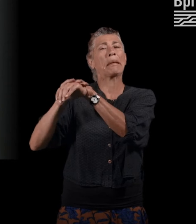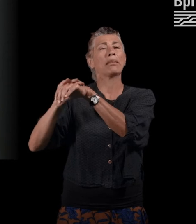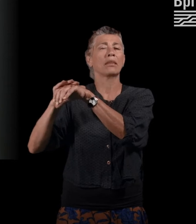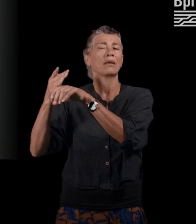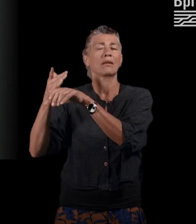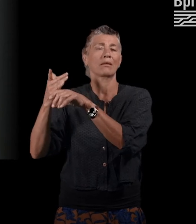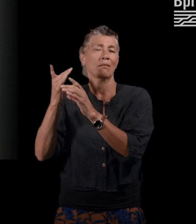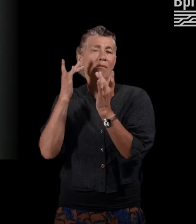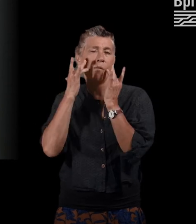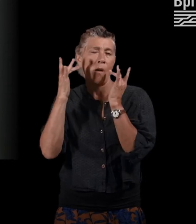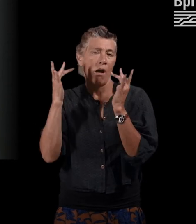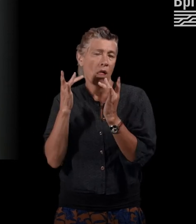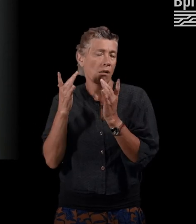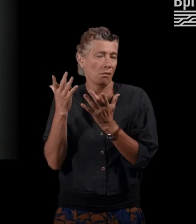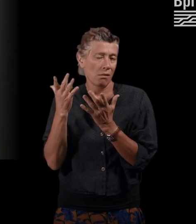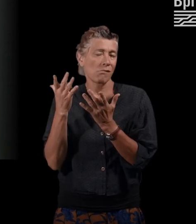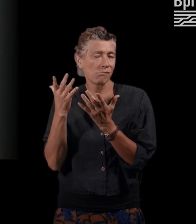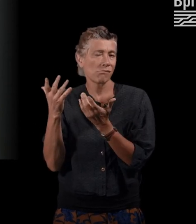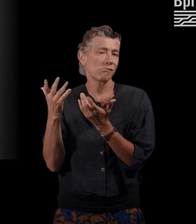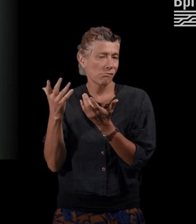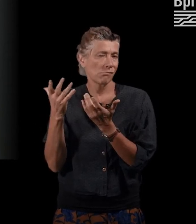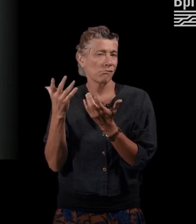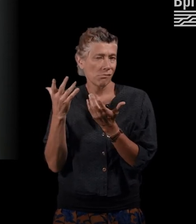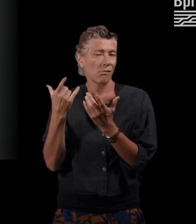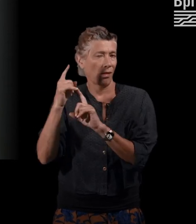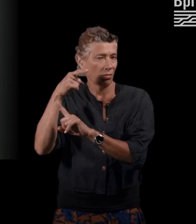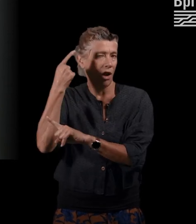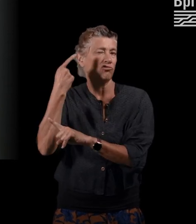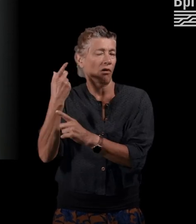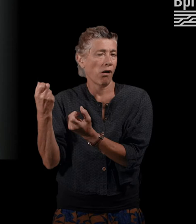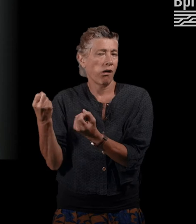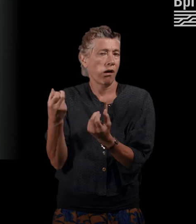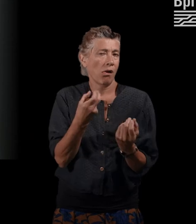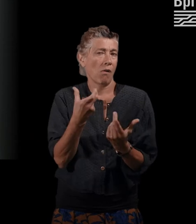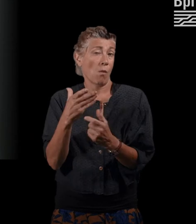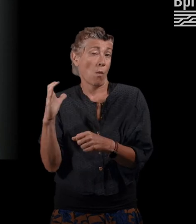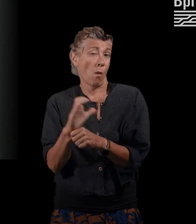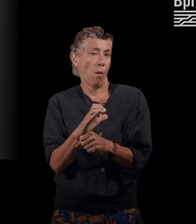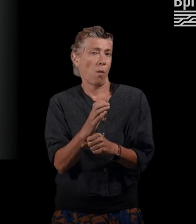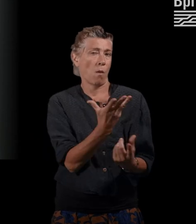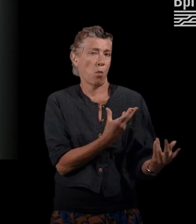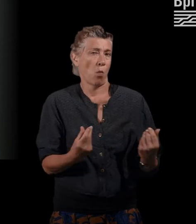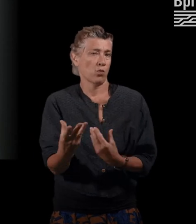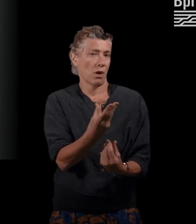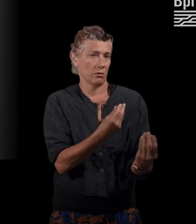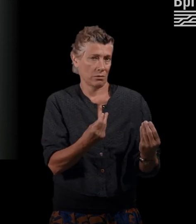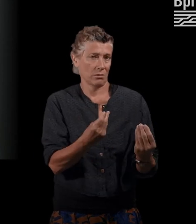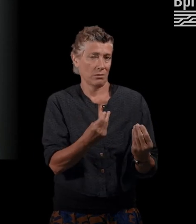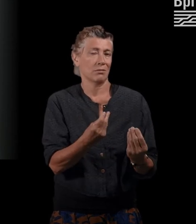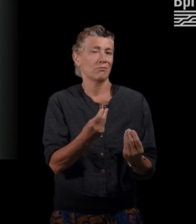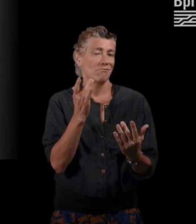de ressources et elle les utilise de manière extrêmement intelligente contre la population ou même